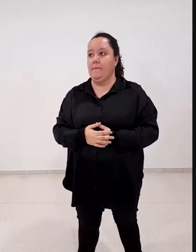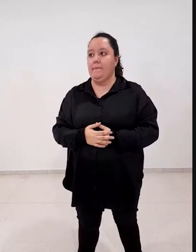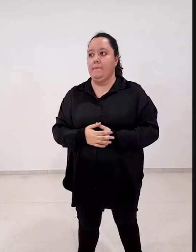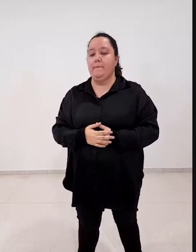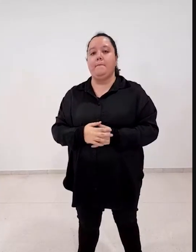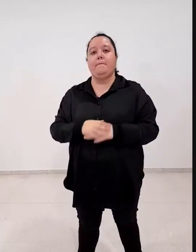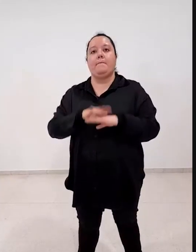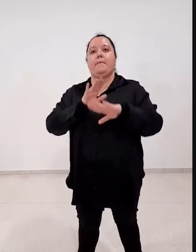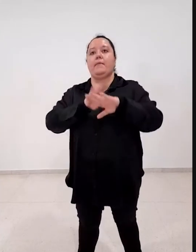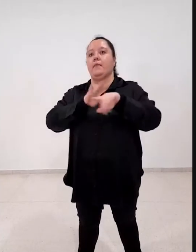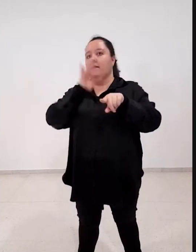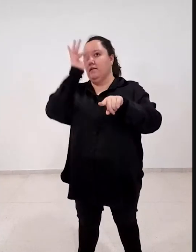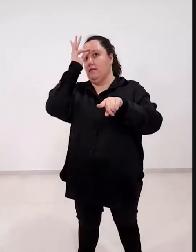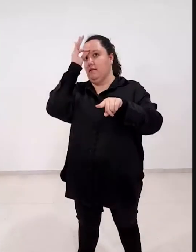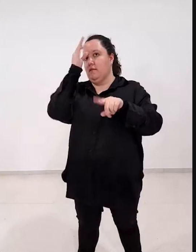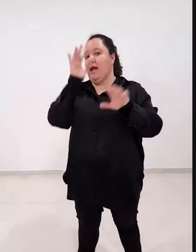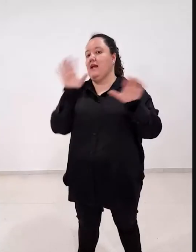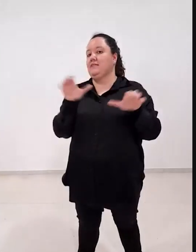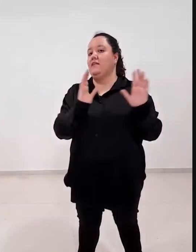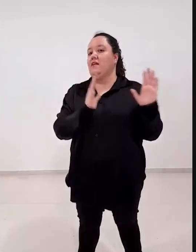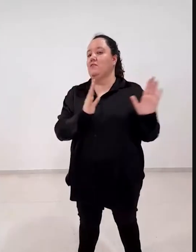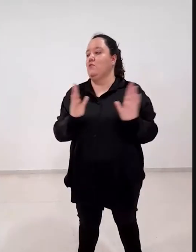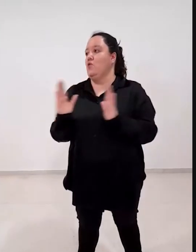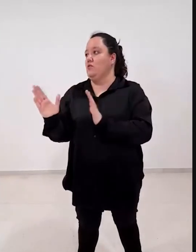y cuál es el orden